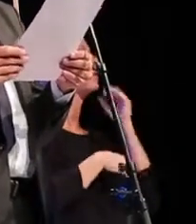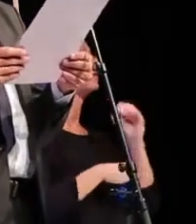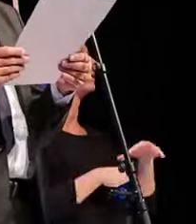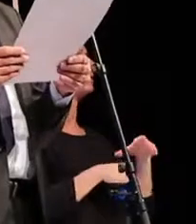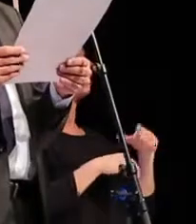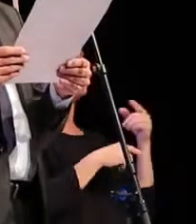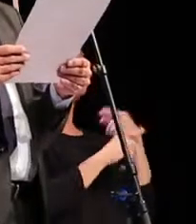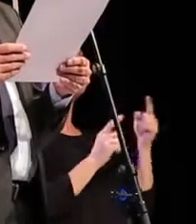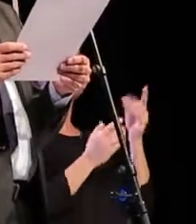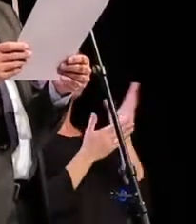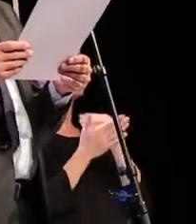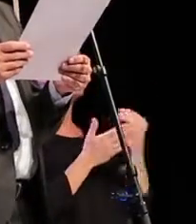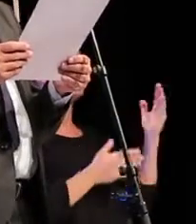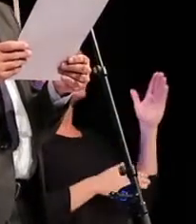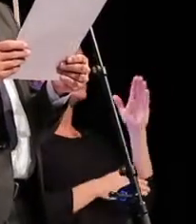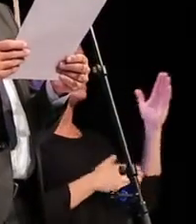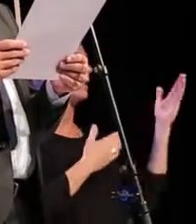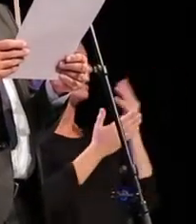klimatfrågan.